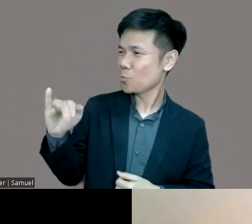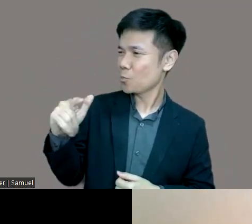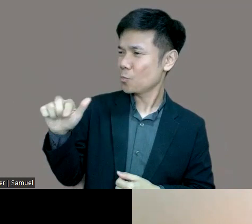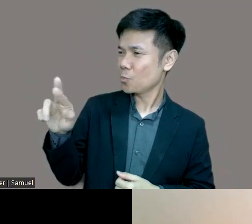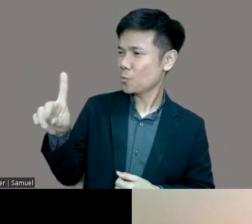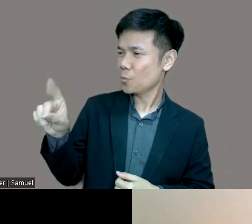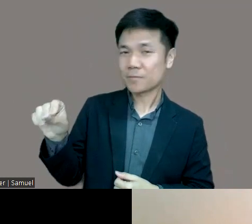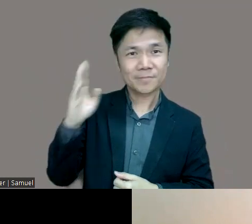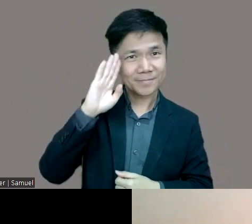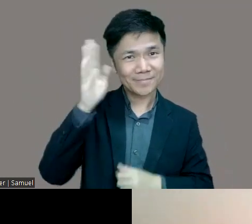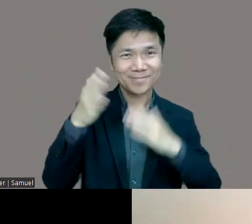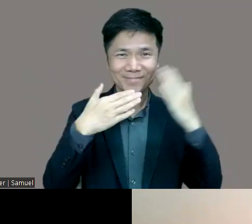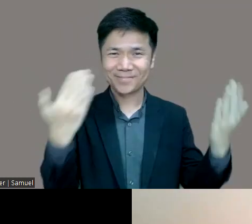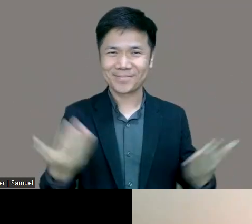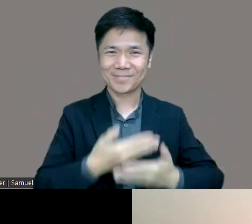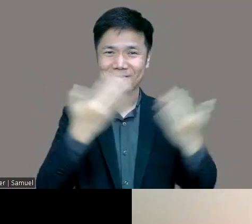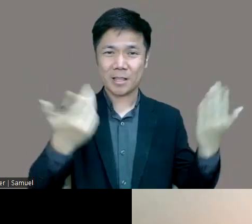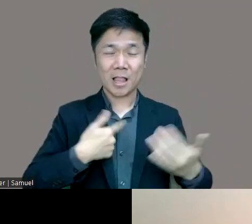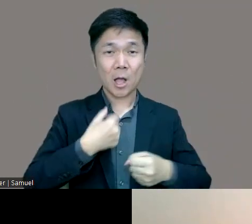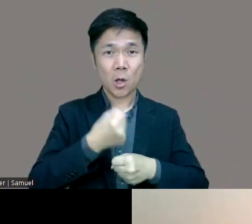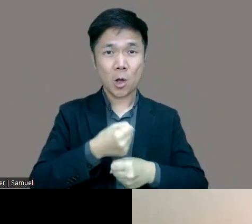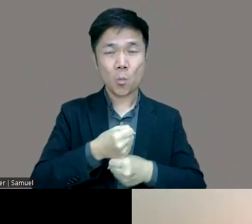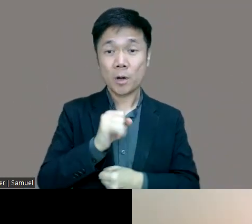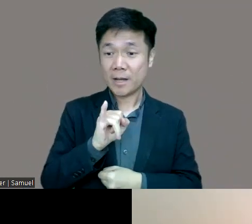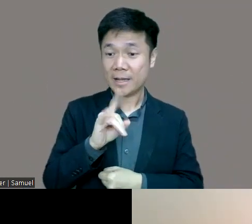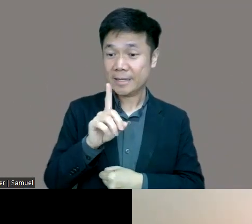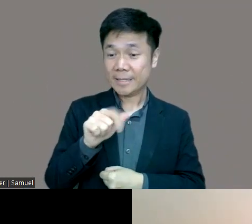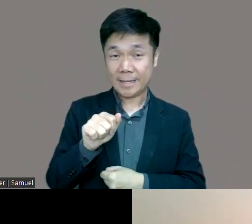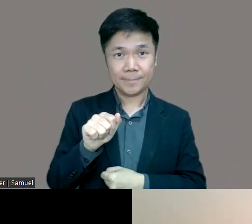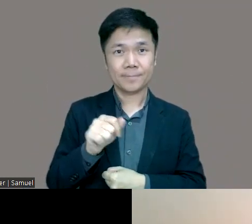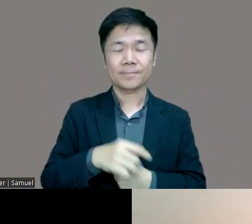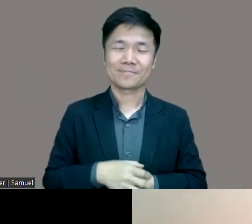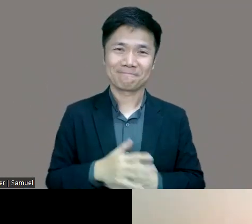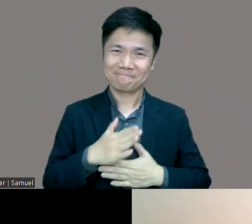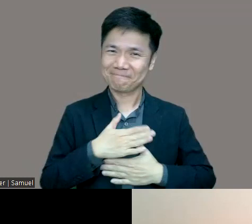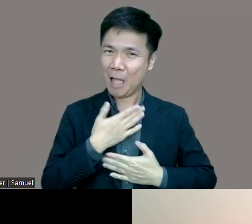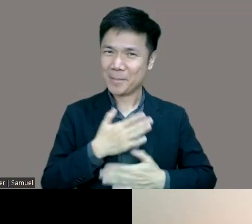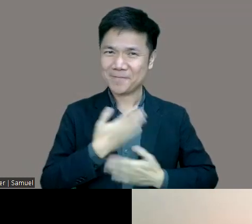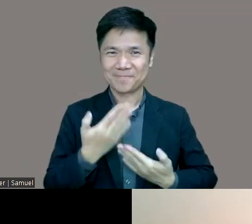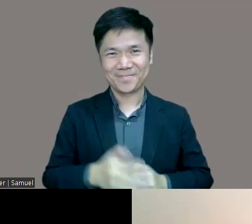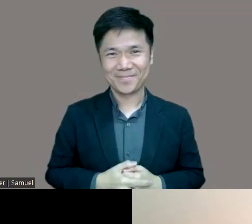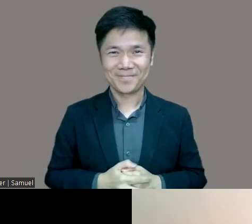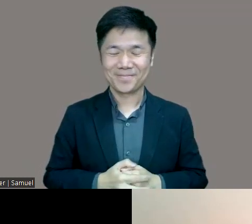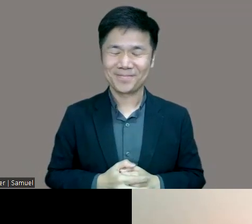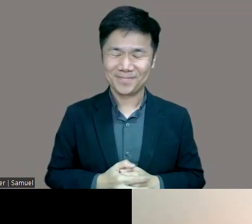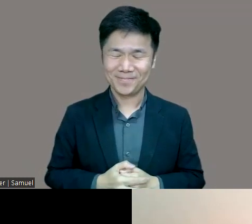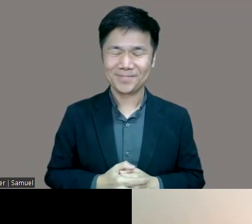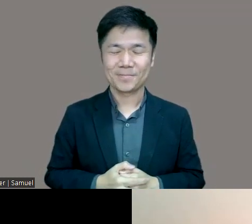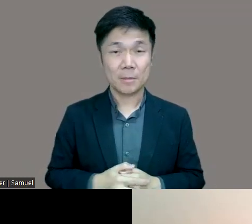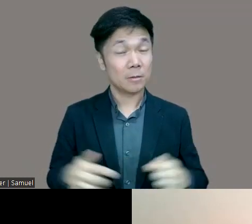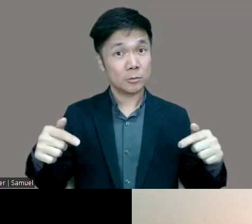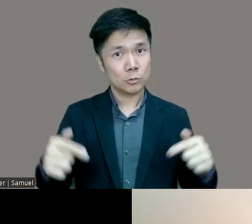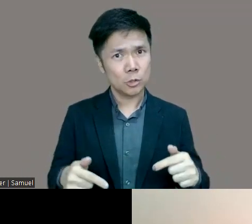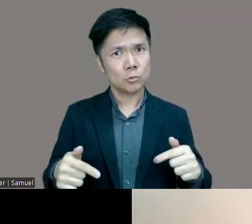et bonjour tout le monde. Je suis Elam Yousefiane, je travaille avec l'IDA et je suis très contente